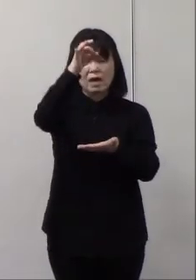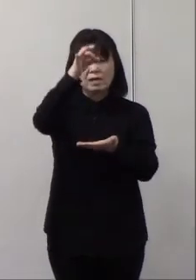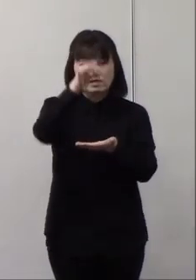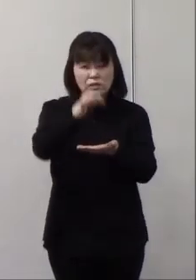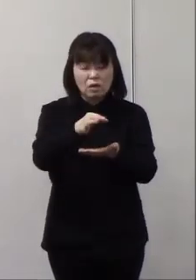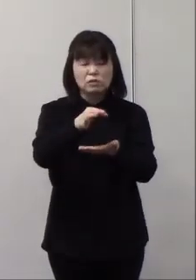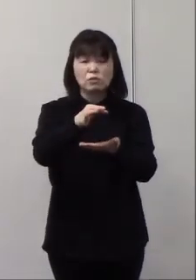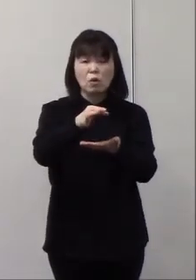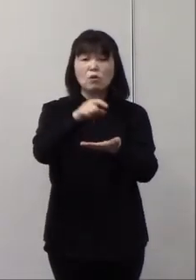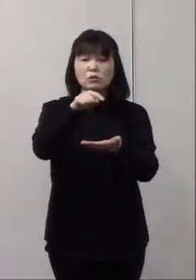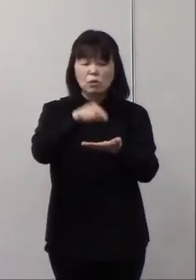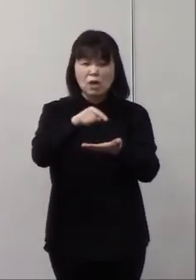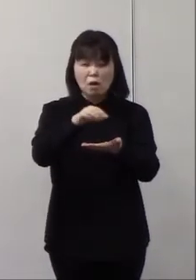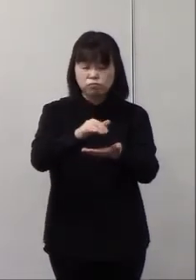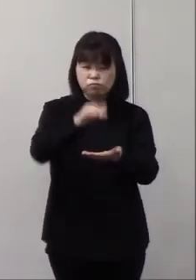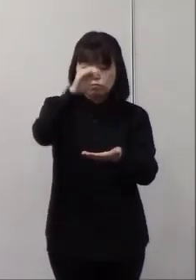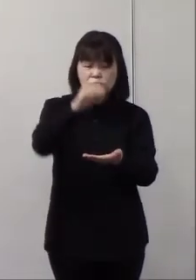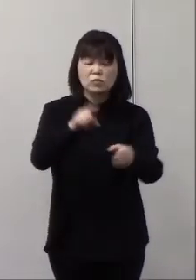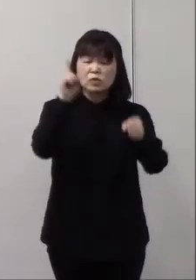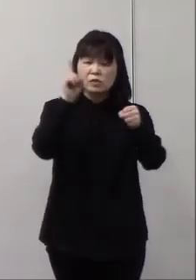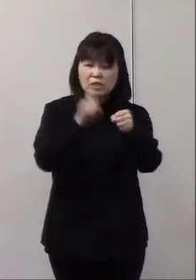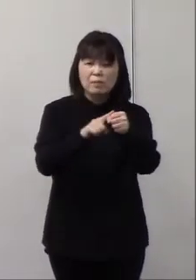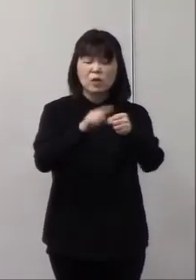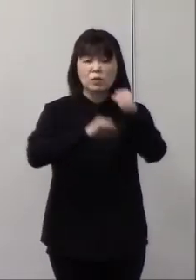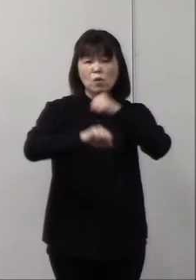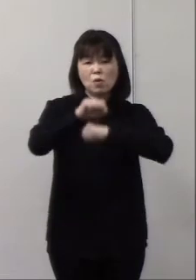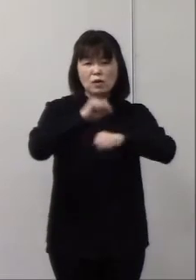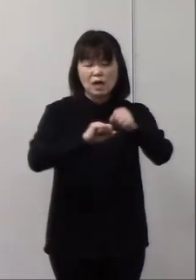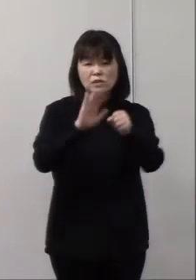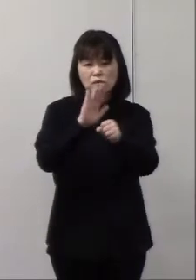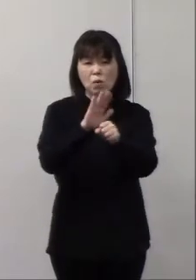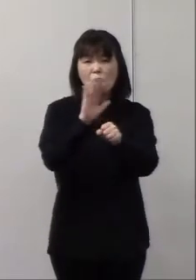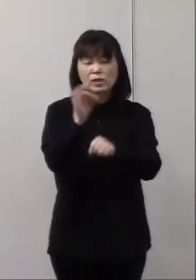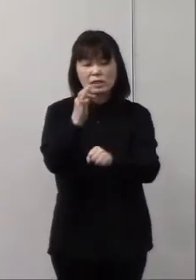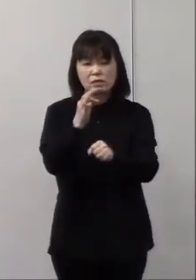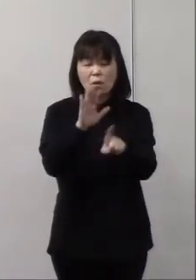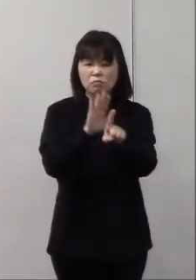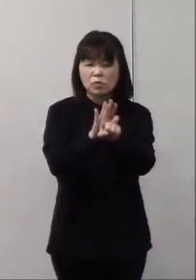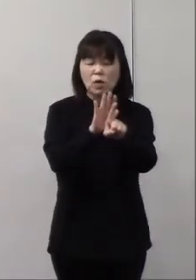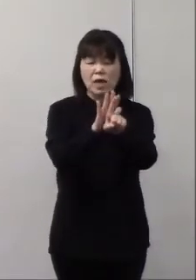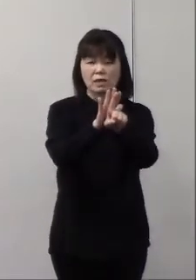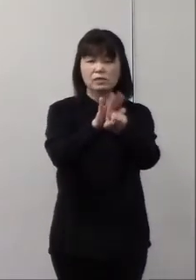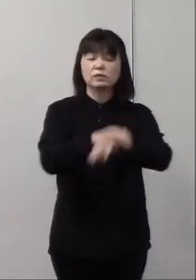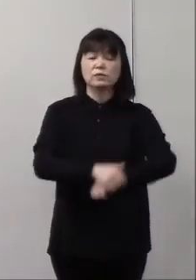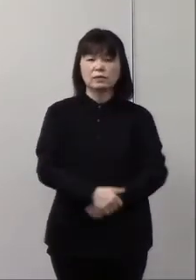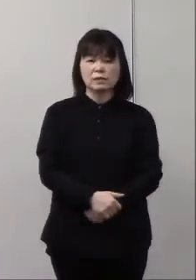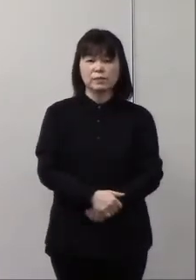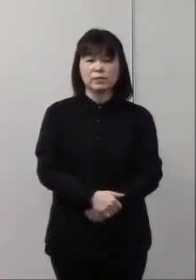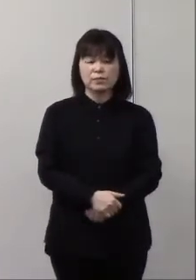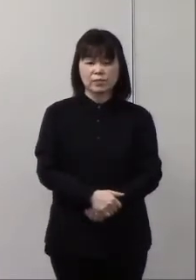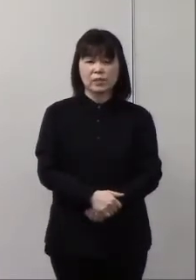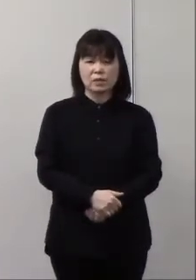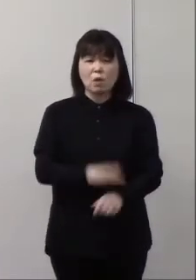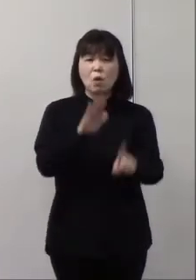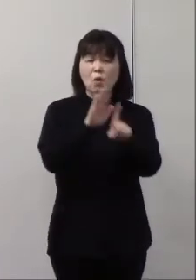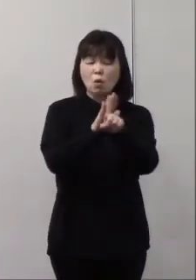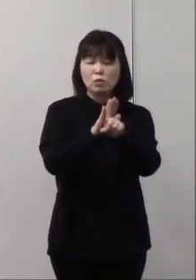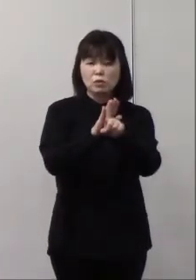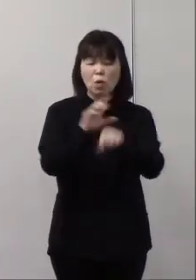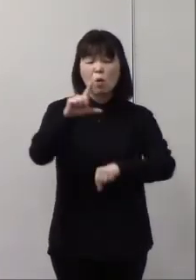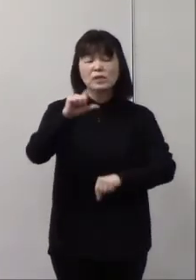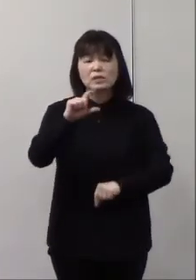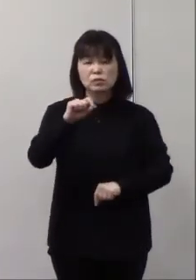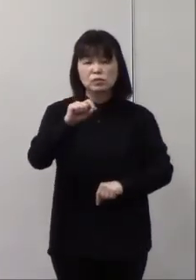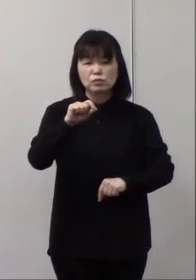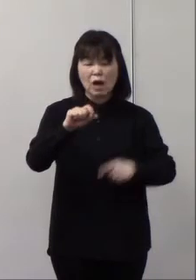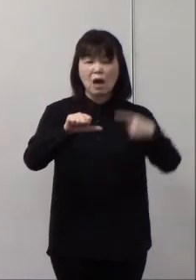ときにその活動費の一部を助成すると、補助するというものでございまして、補助率は5分の4、上